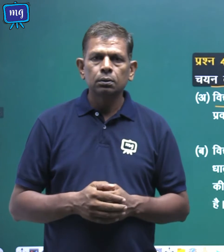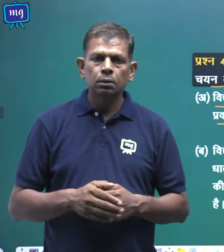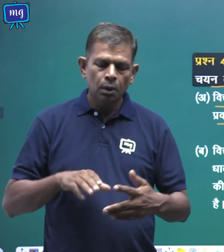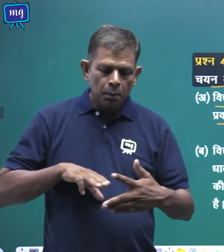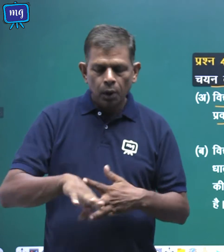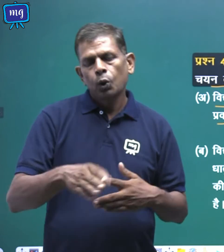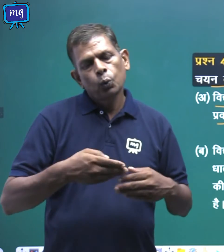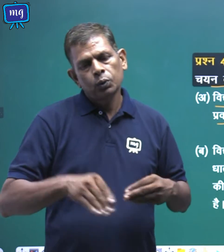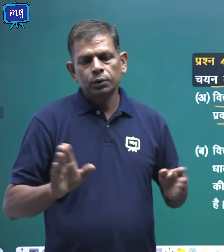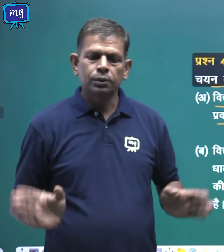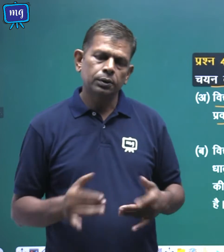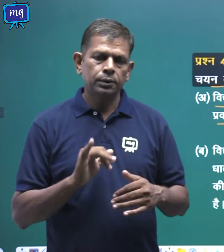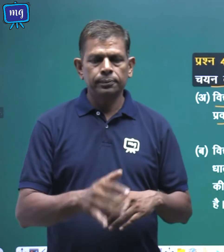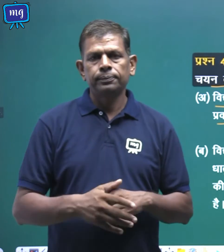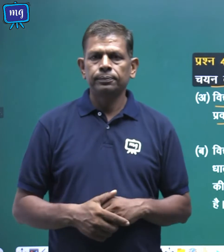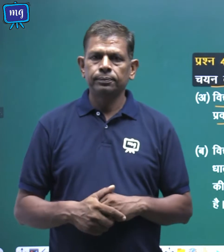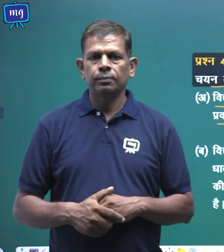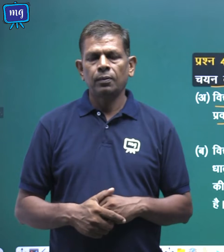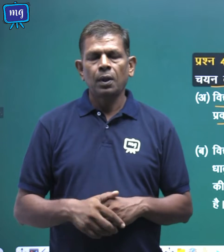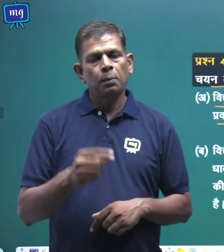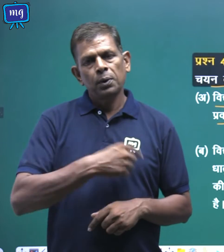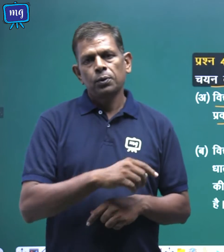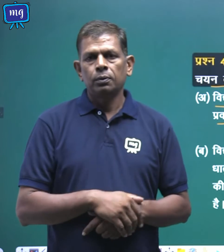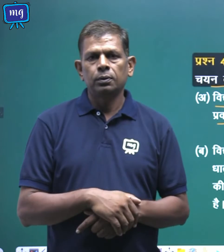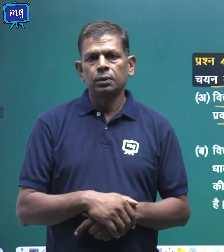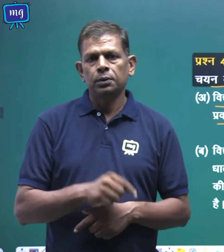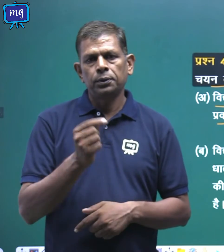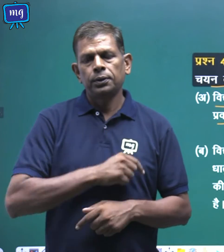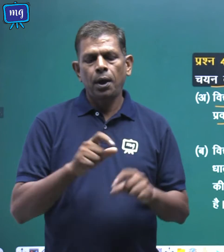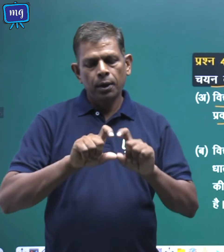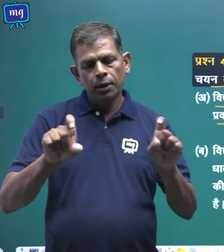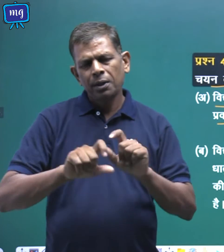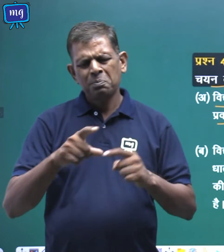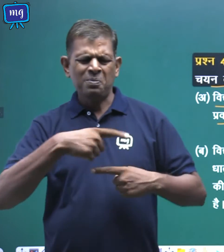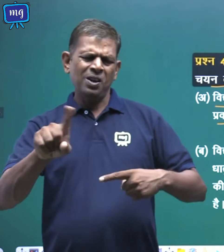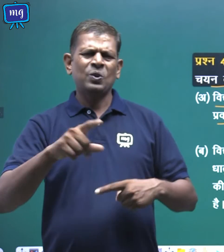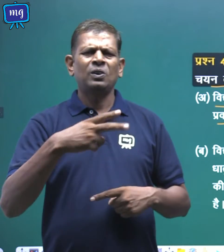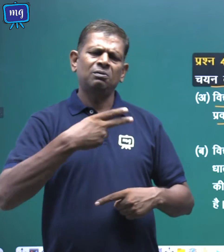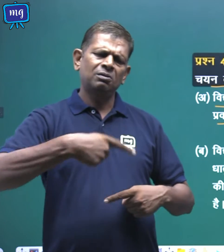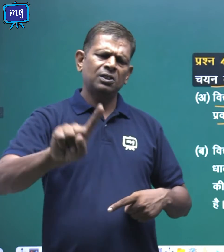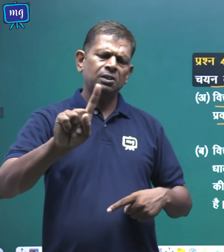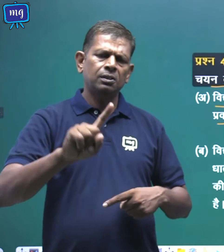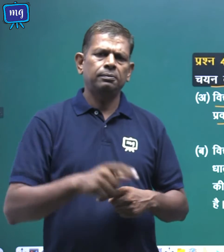प्रवाहित हो सकती है। बच्चों, यह कथन बिल्कुल सही है।